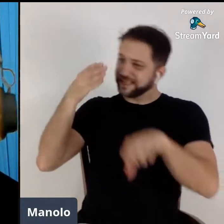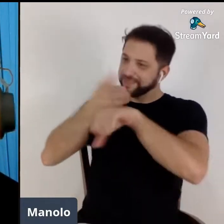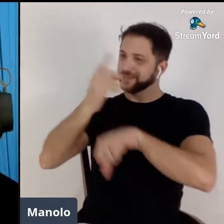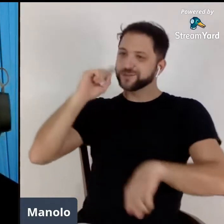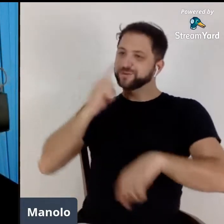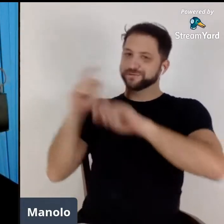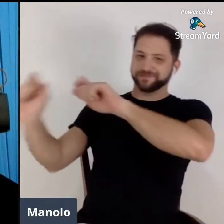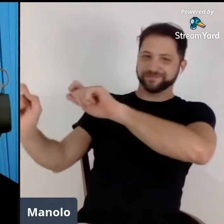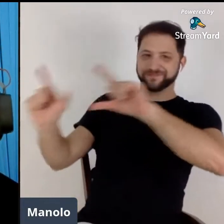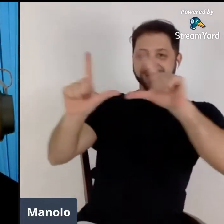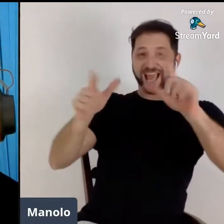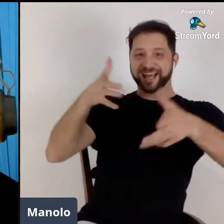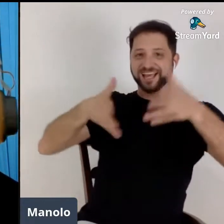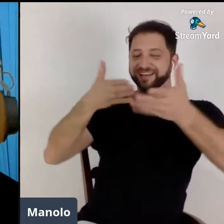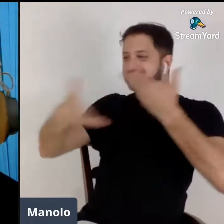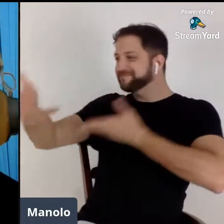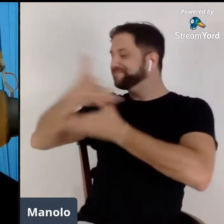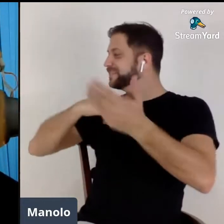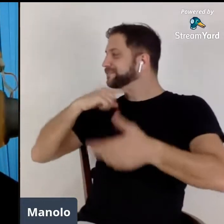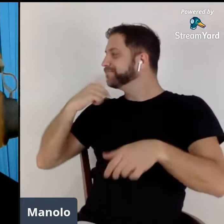Eu espero que...